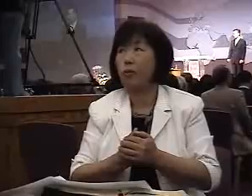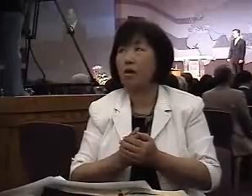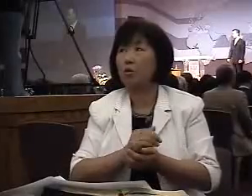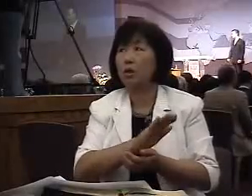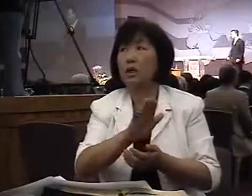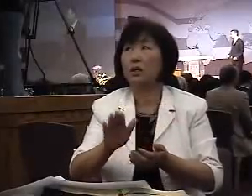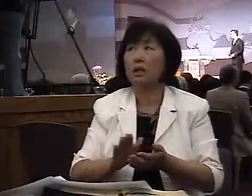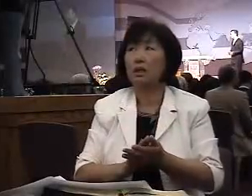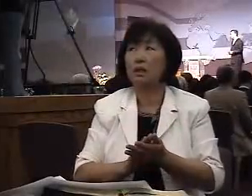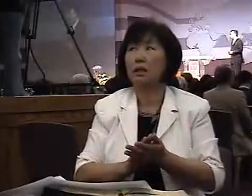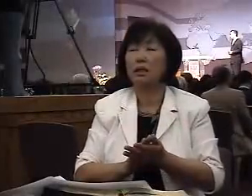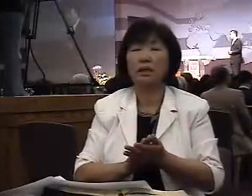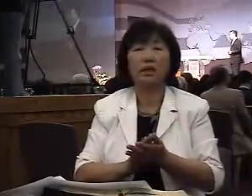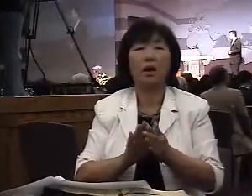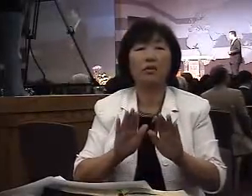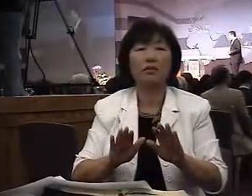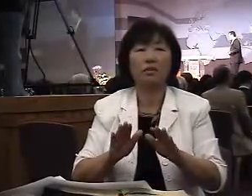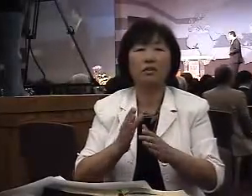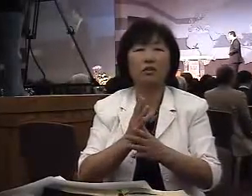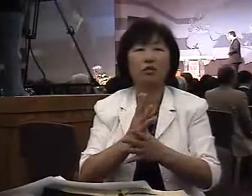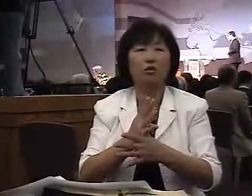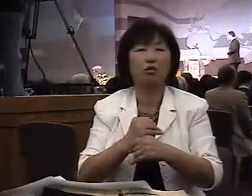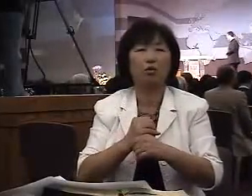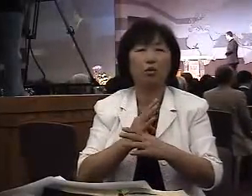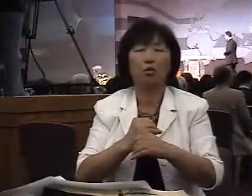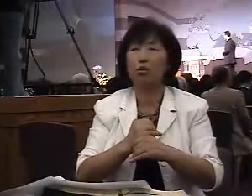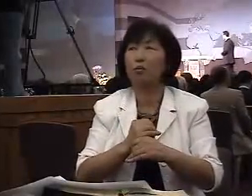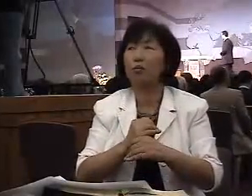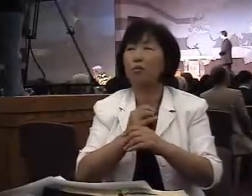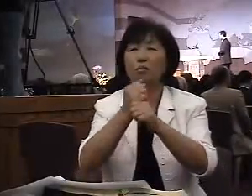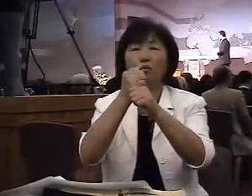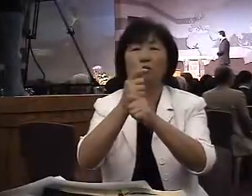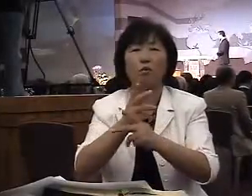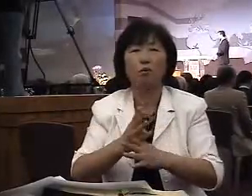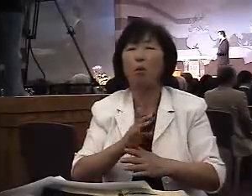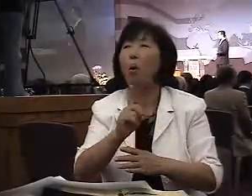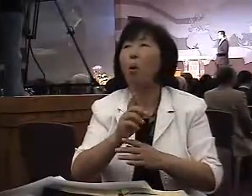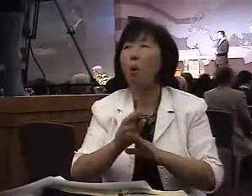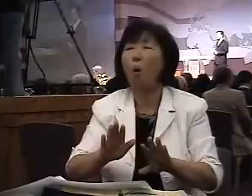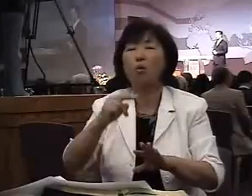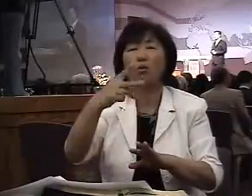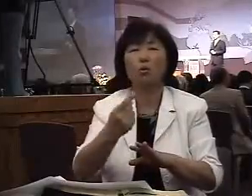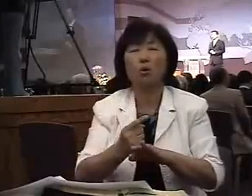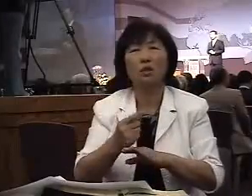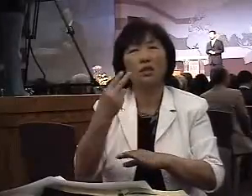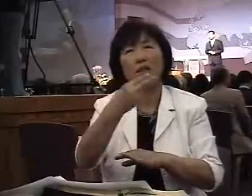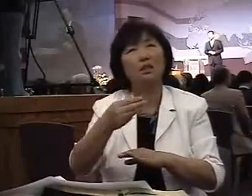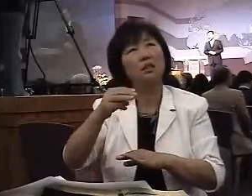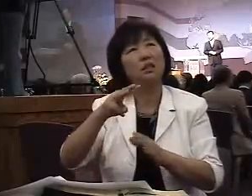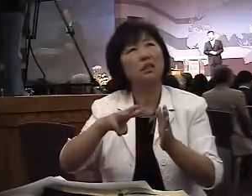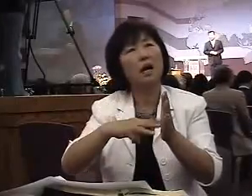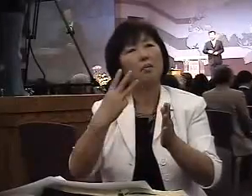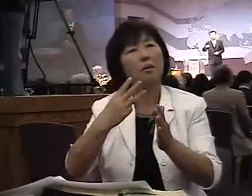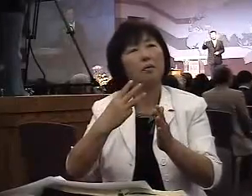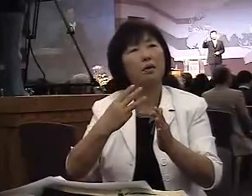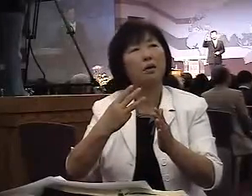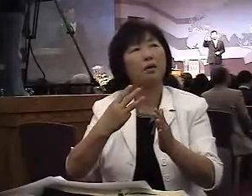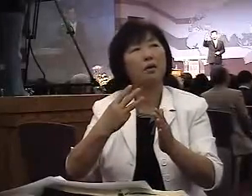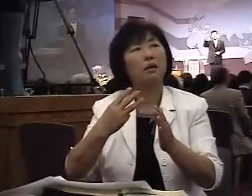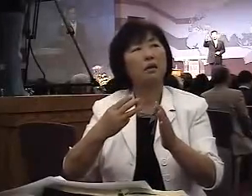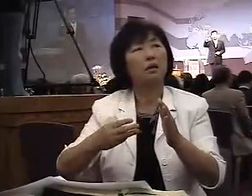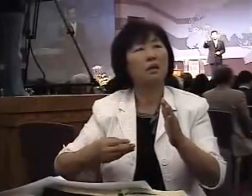근데 우리 현주소를 한번 볼까요? 우리 교회 현주소. 오늘도 2,300명이 넘는 주일학교